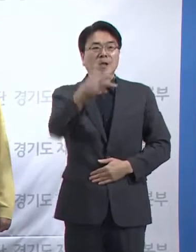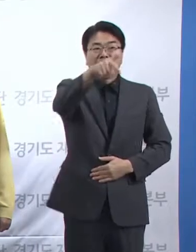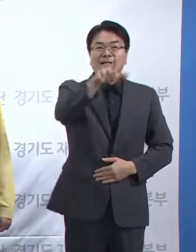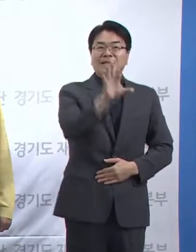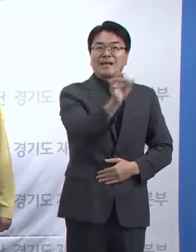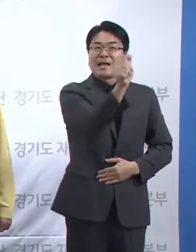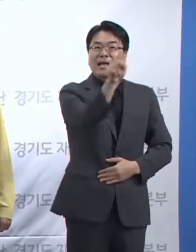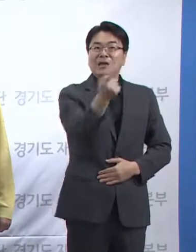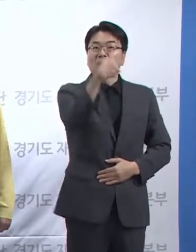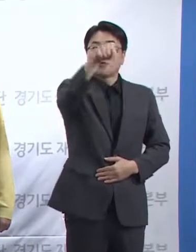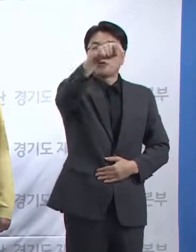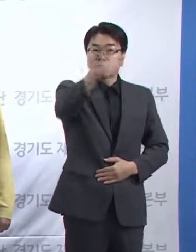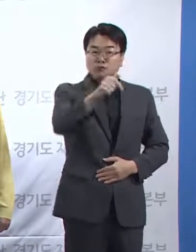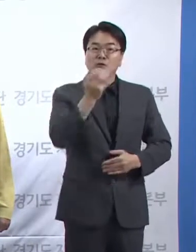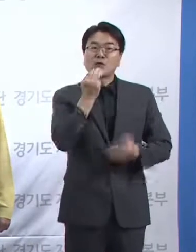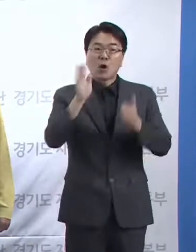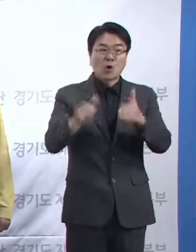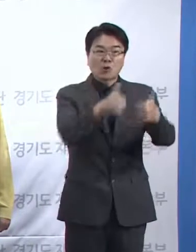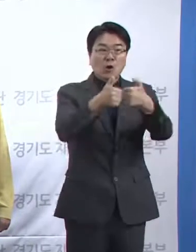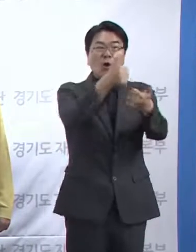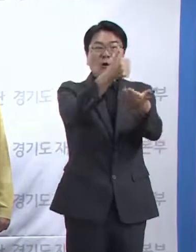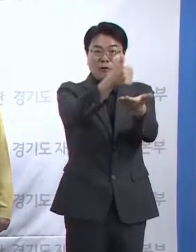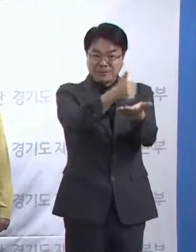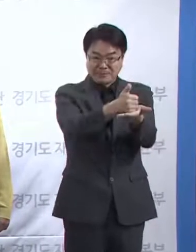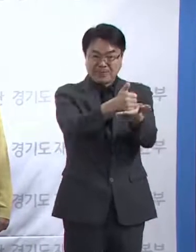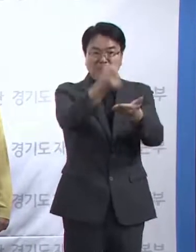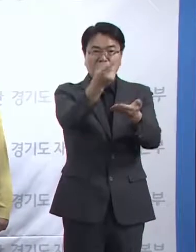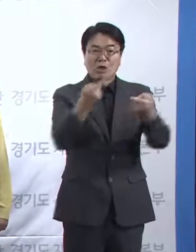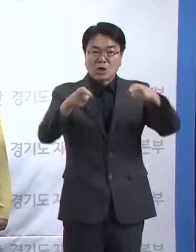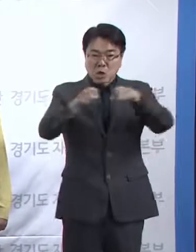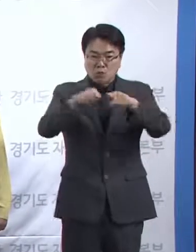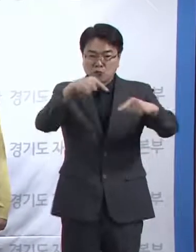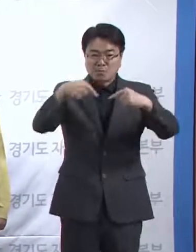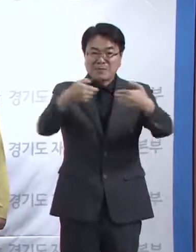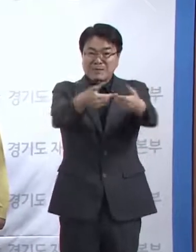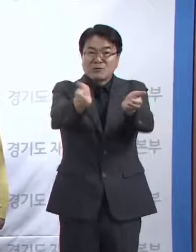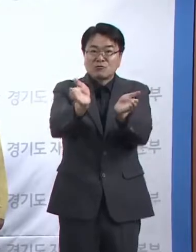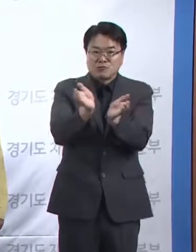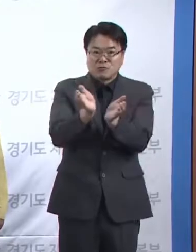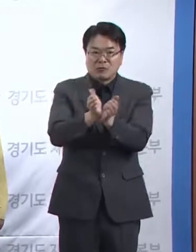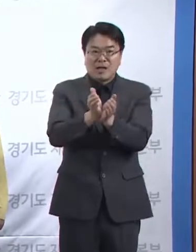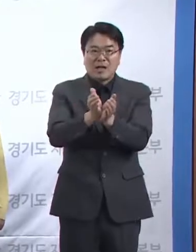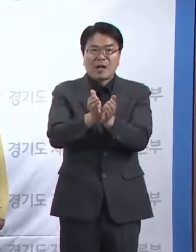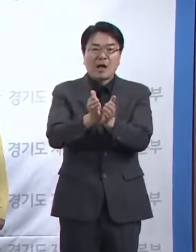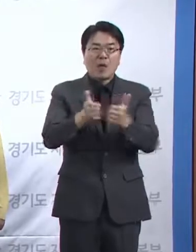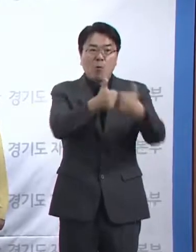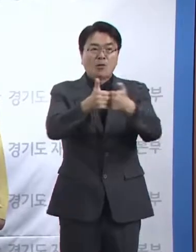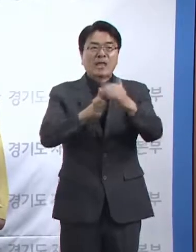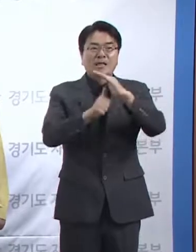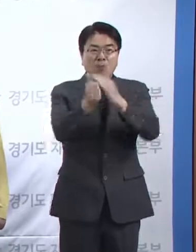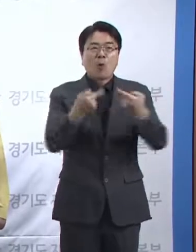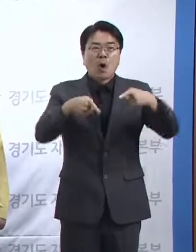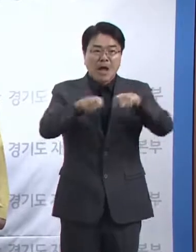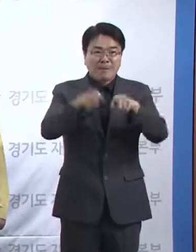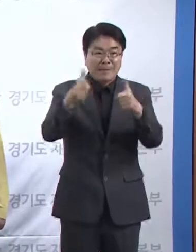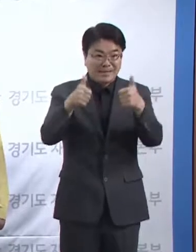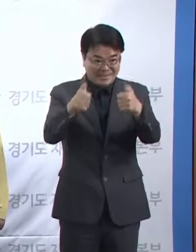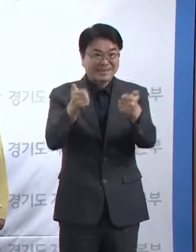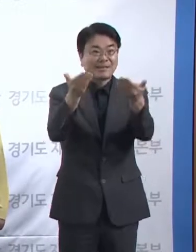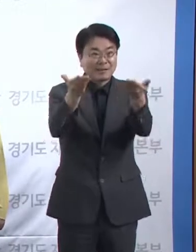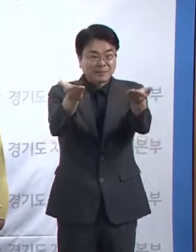장형국 경기도의회 의장님, 그리고 박근철 더불어민주당 원내대표님과 함께 인사드리겠습니다.